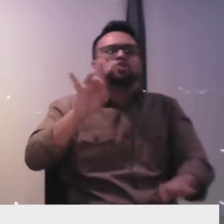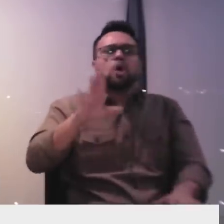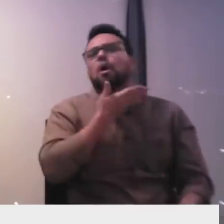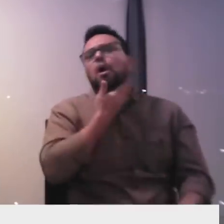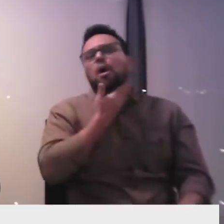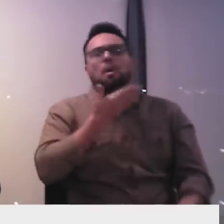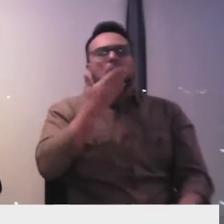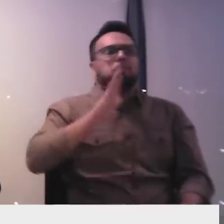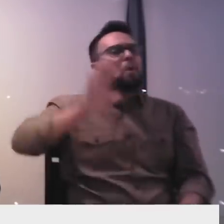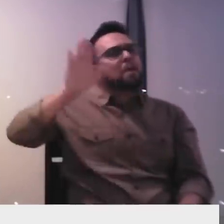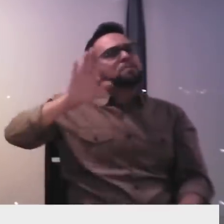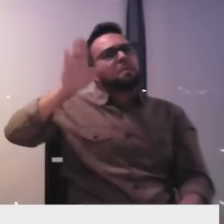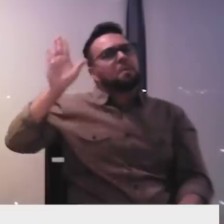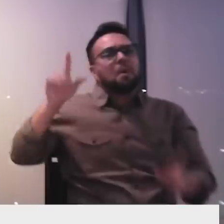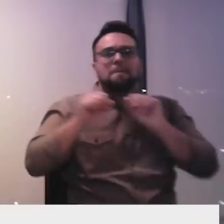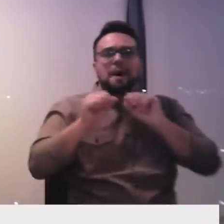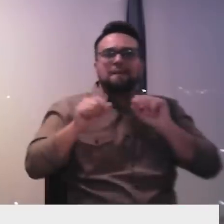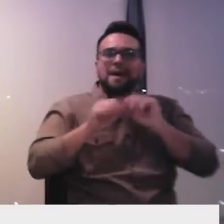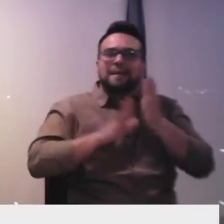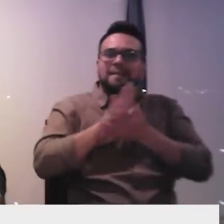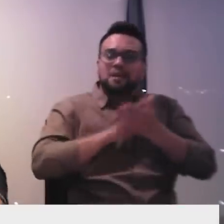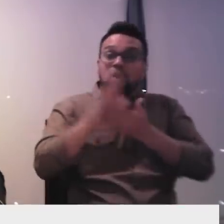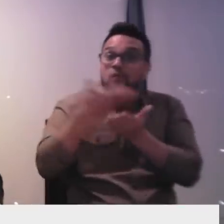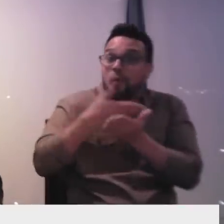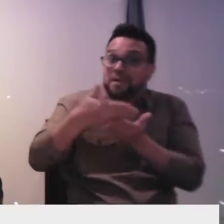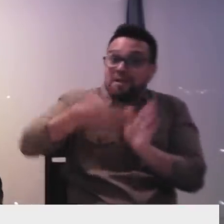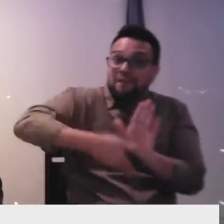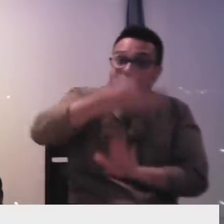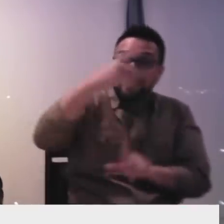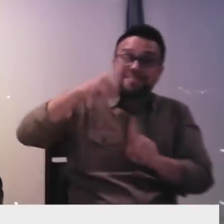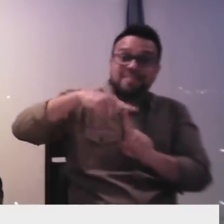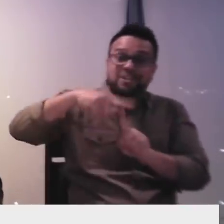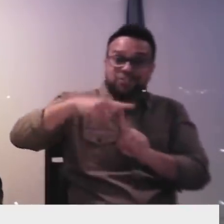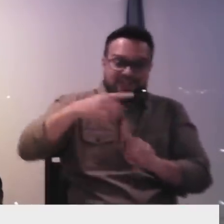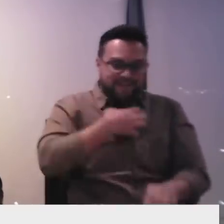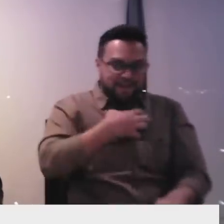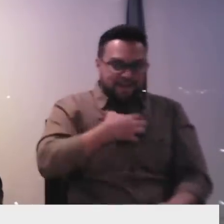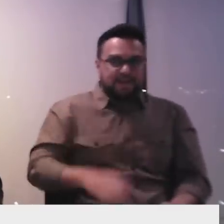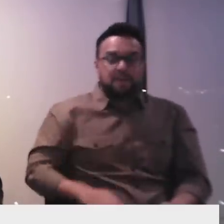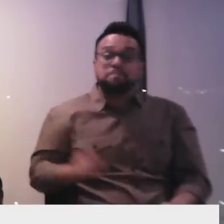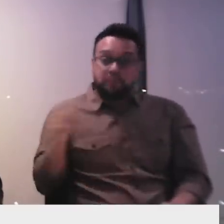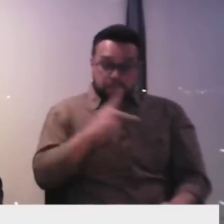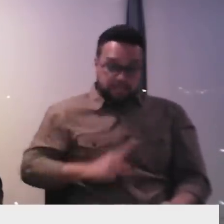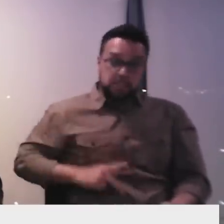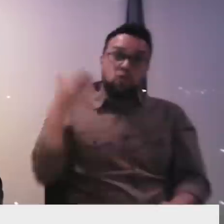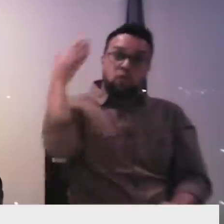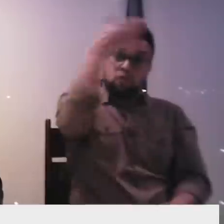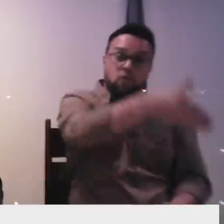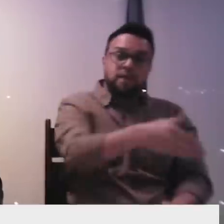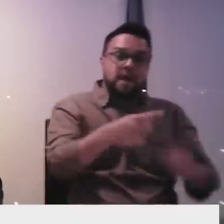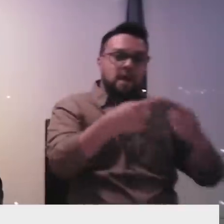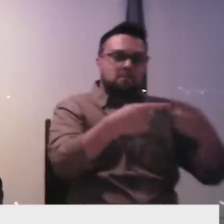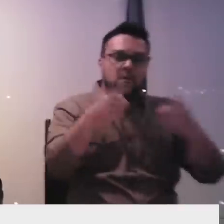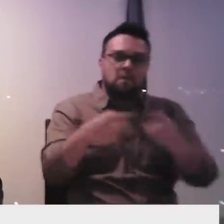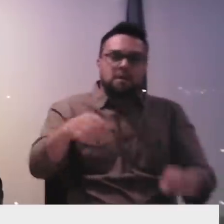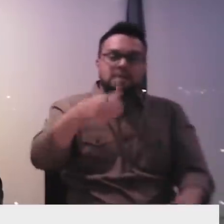prometidas e não eram realizadas. Eu vou começar pela sua ida à Bahia, Teixeira de Freitas. O senhor entregou, liberou trechos da